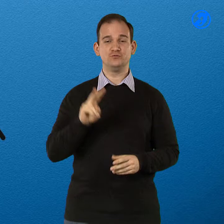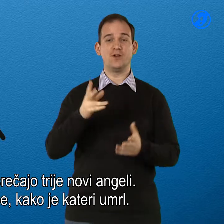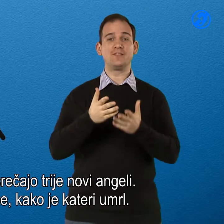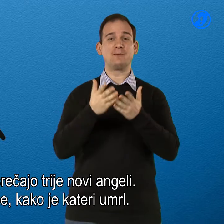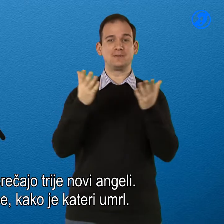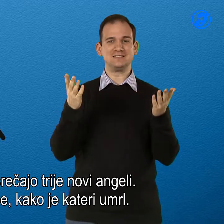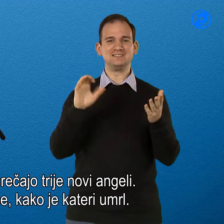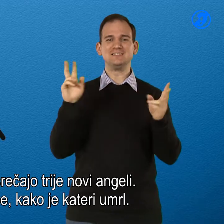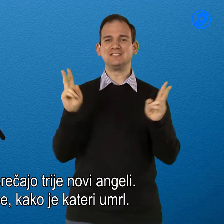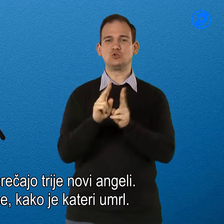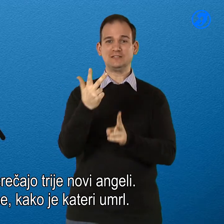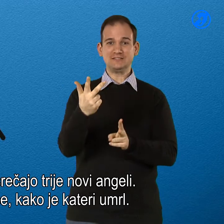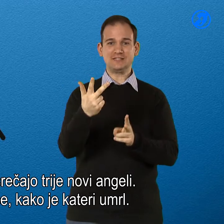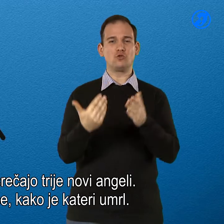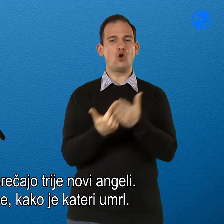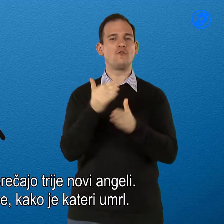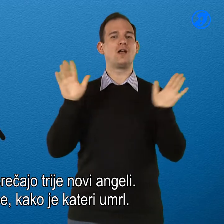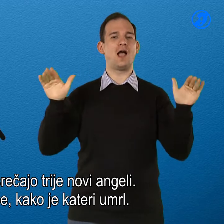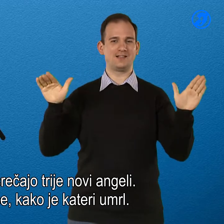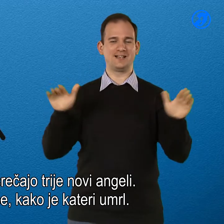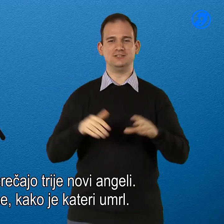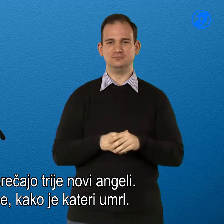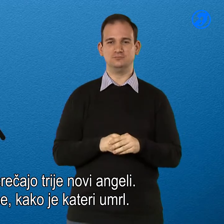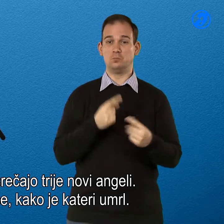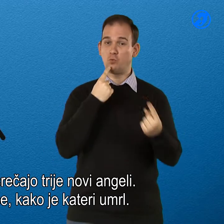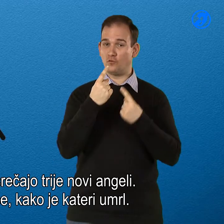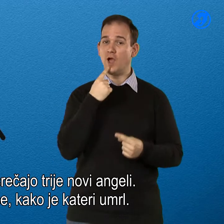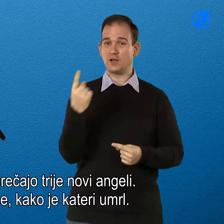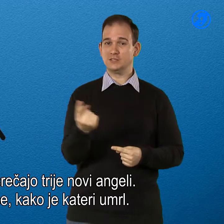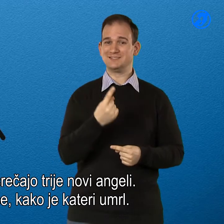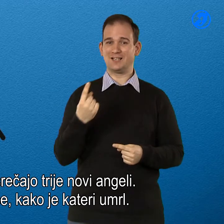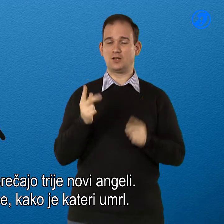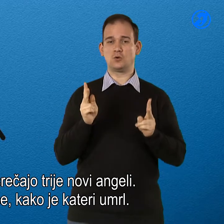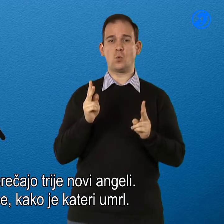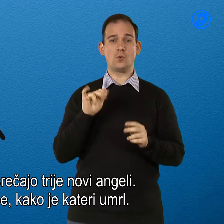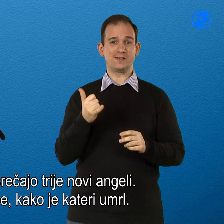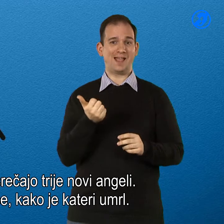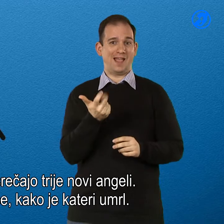V nebesih se srečajo trije novi angeli. Pogovarjajo se, kako je kateri umrl.